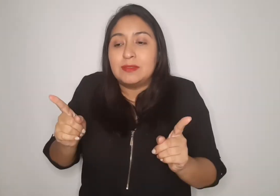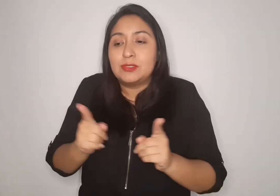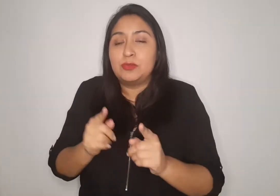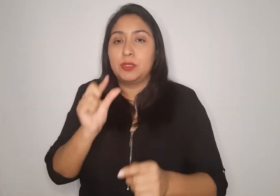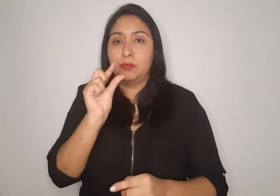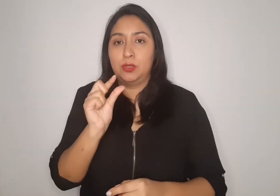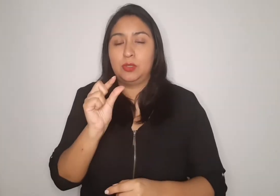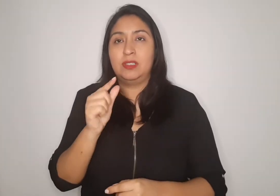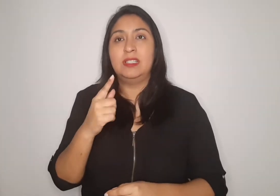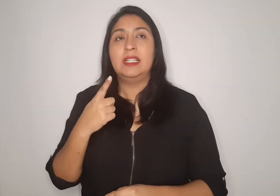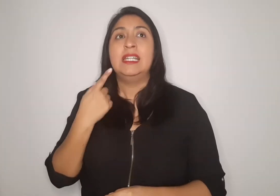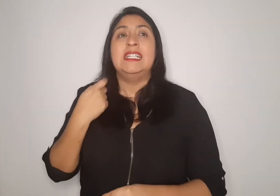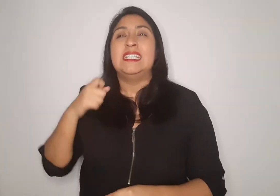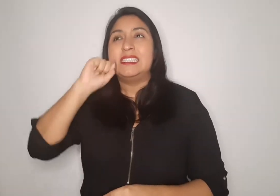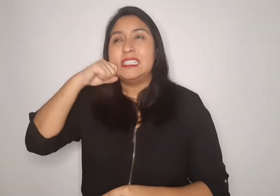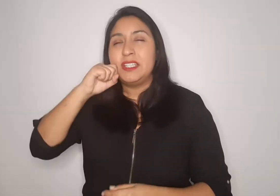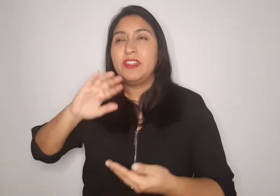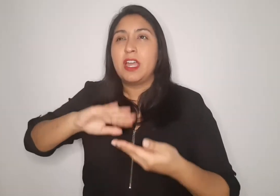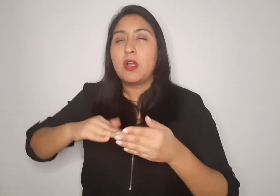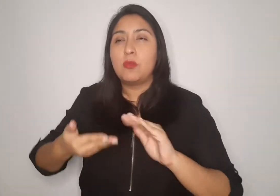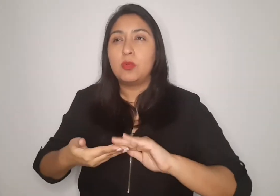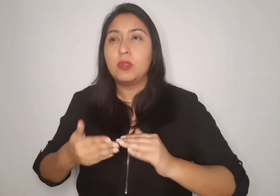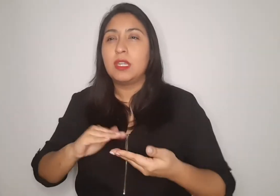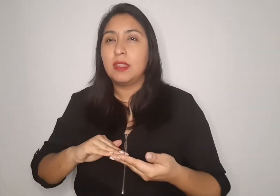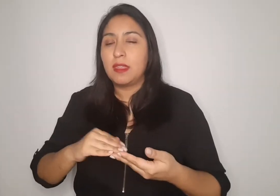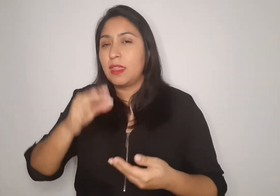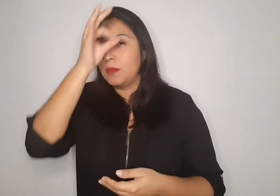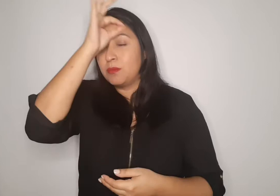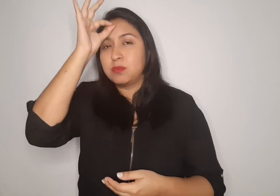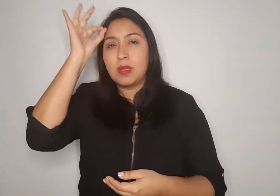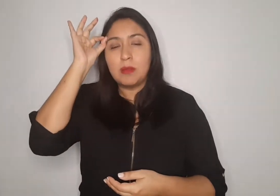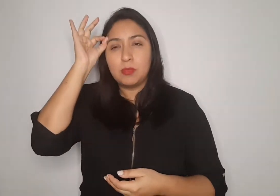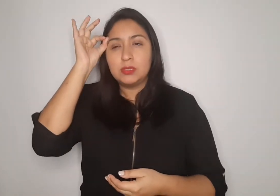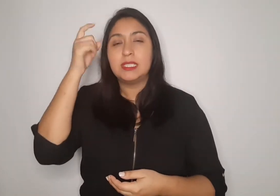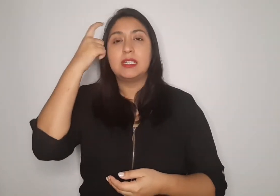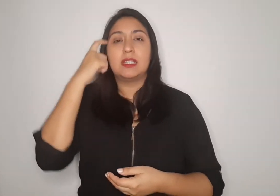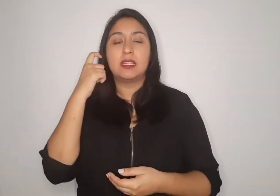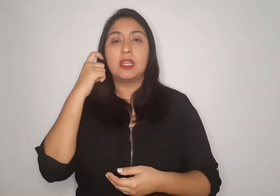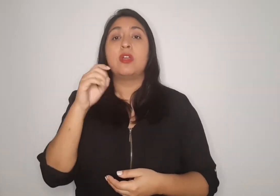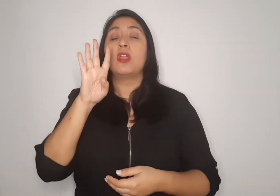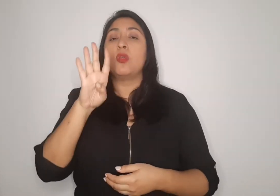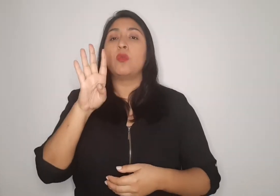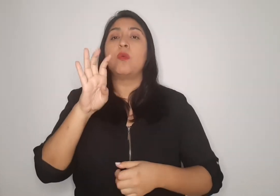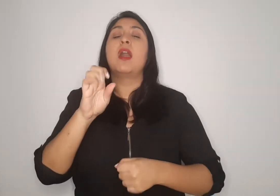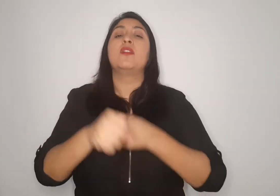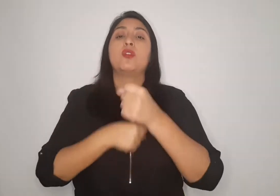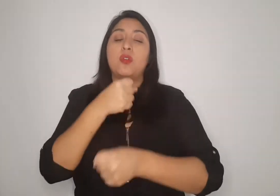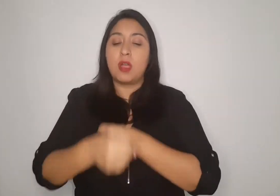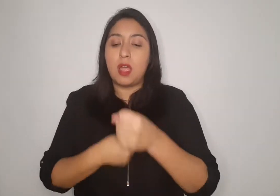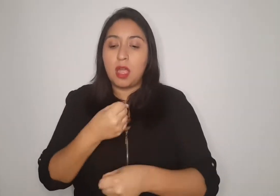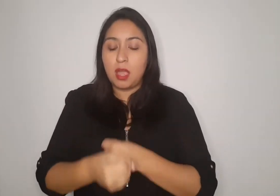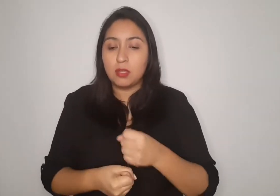para la comunidad mapuche? Yo creo que ha tenido, en estos 4 años, desde que se abrió la